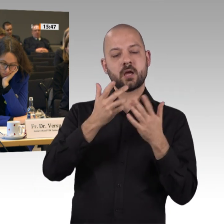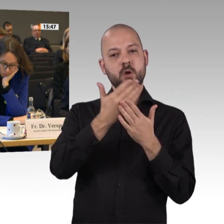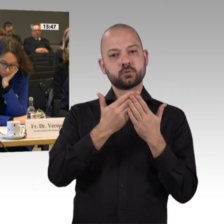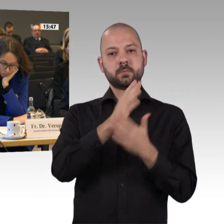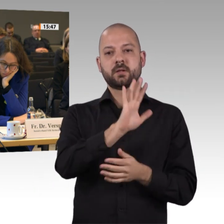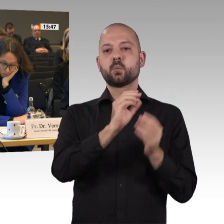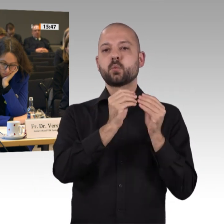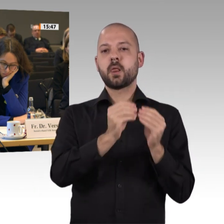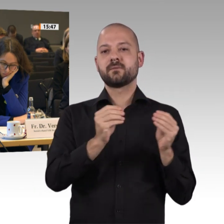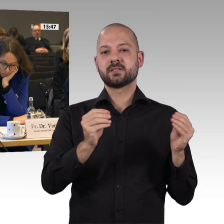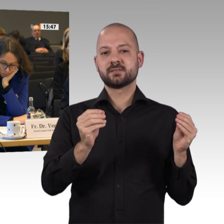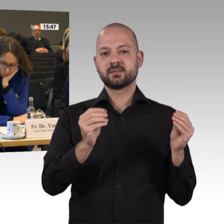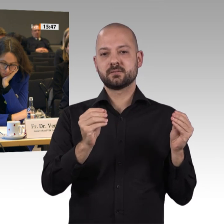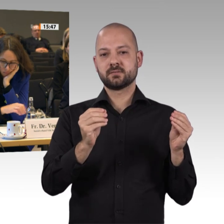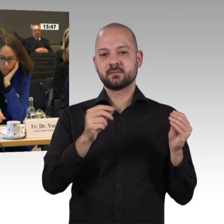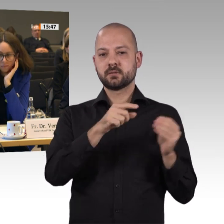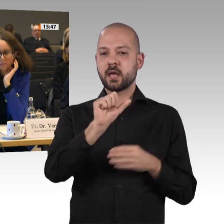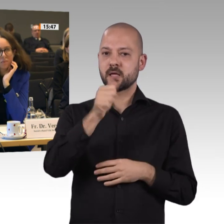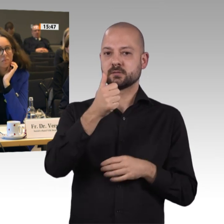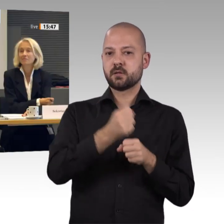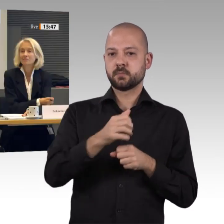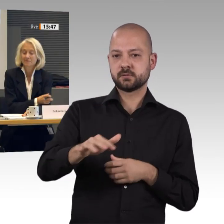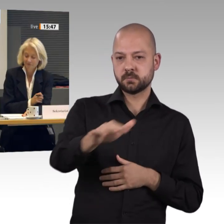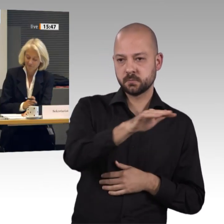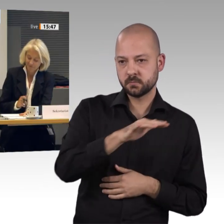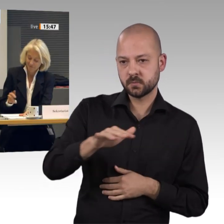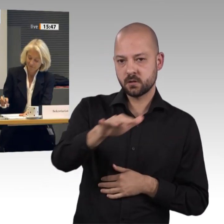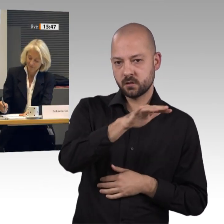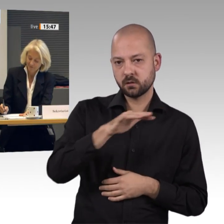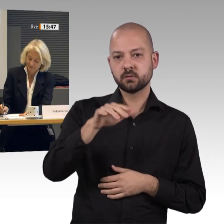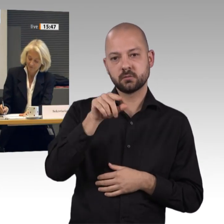die dauerhafte Integration zu verbessern. Frau Dr. Verspol.